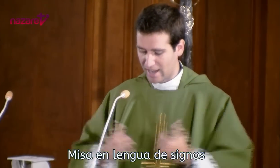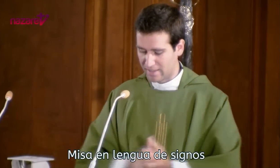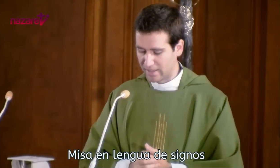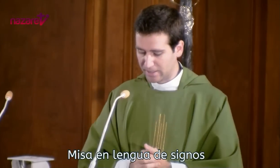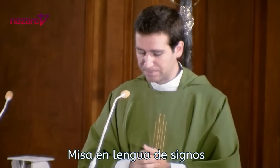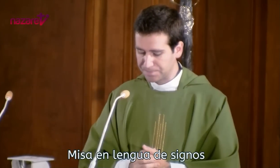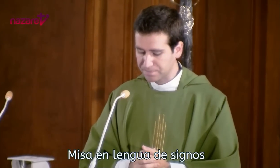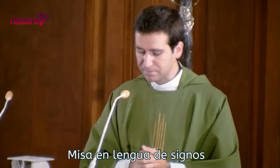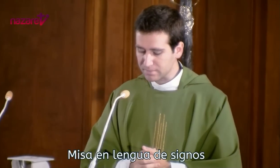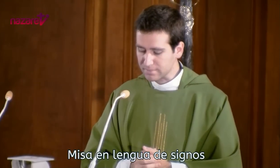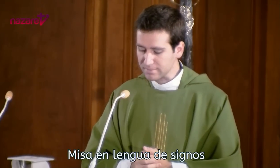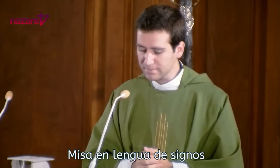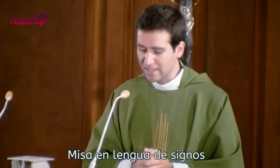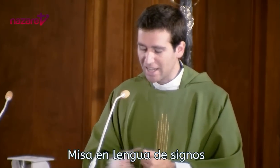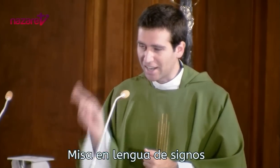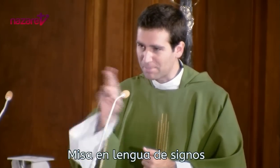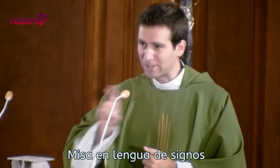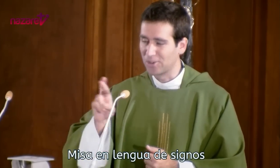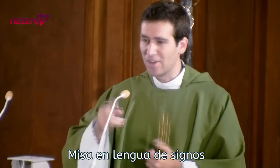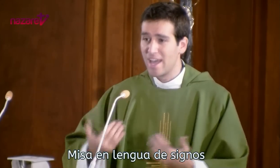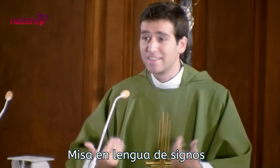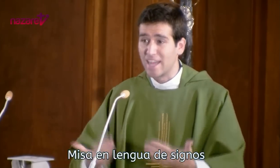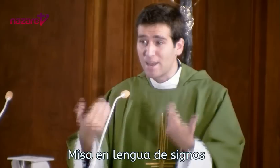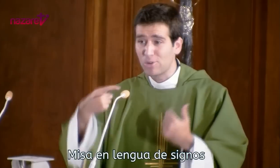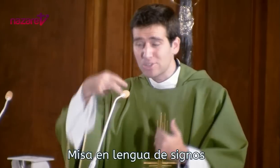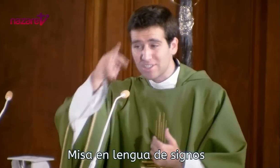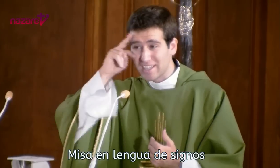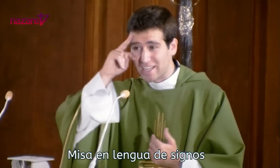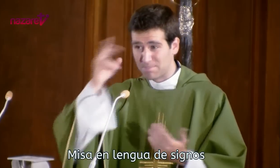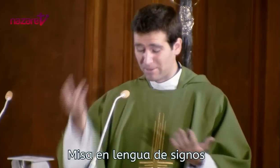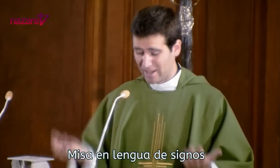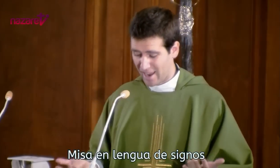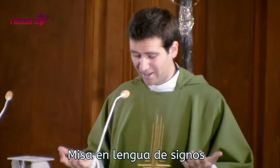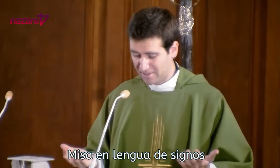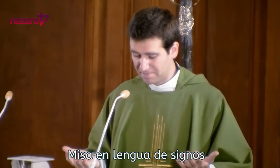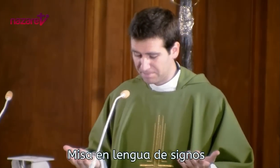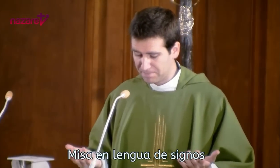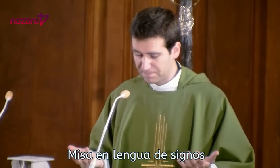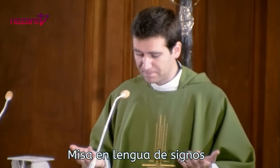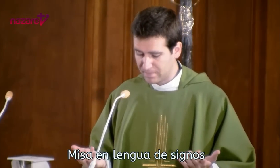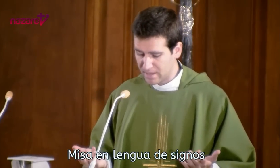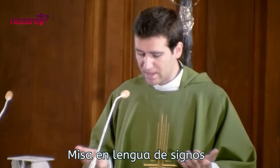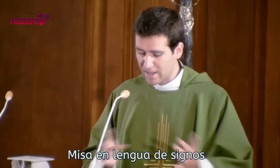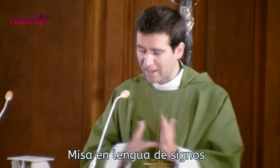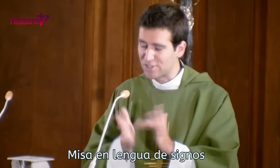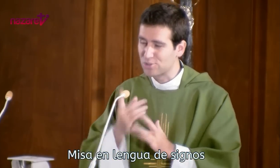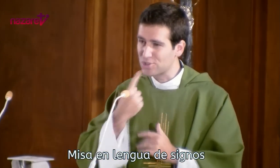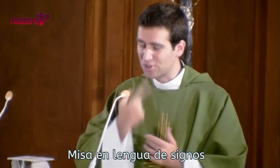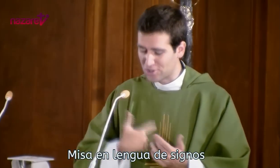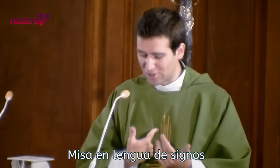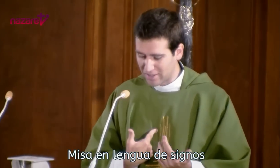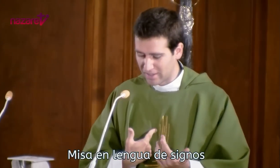grande. Repito, tenemos que espabilar. Jesús nos lo dice.